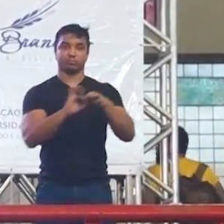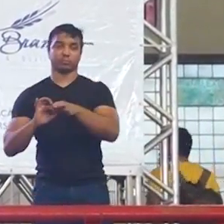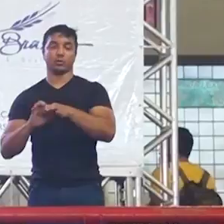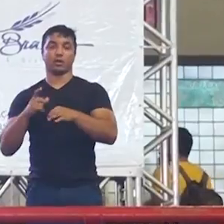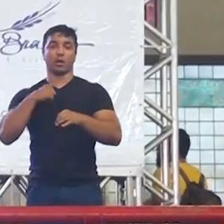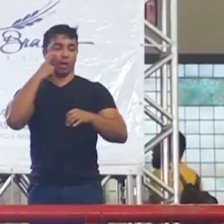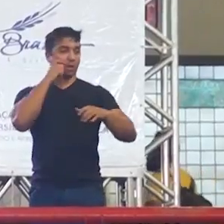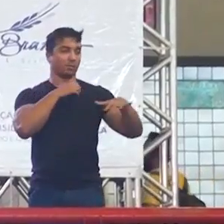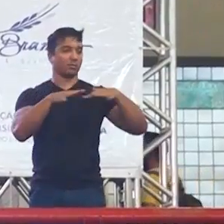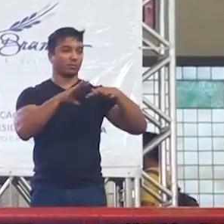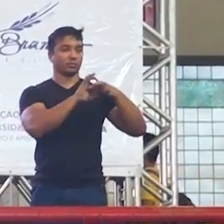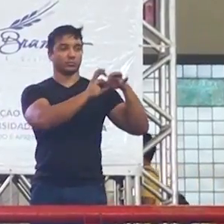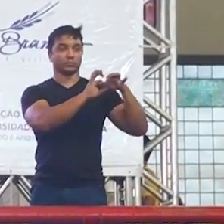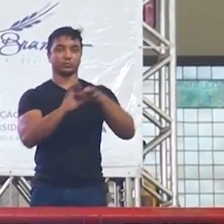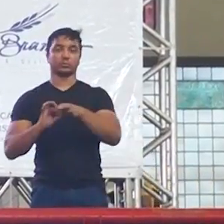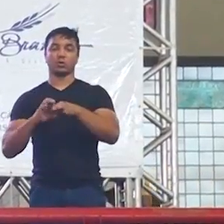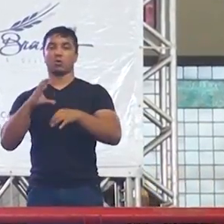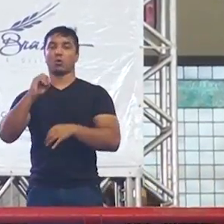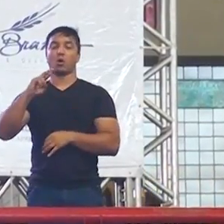Esses elétrons ficam como?